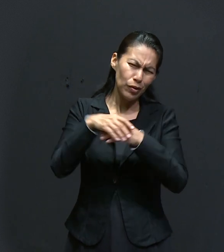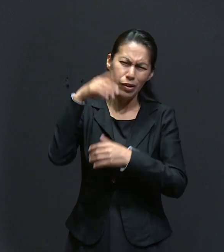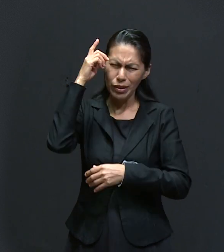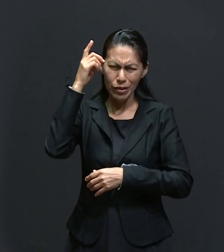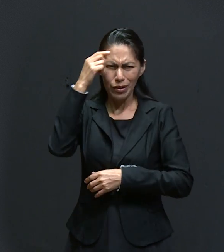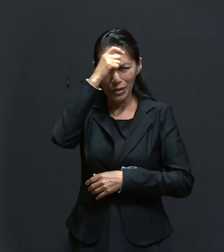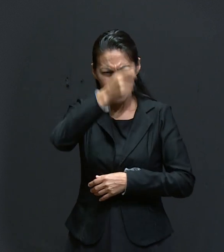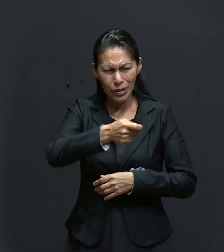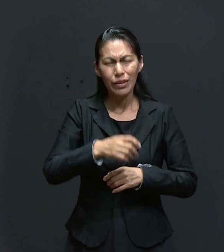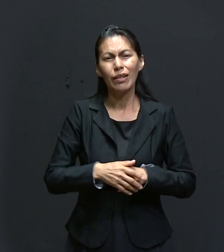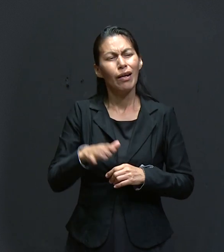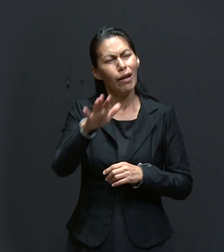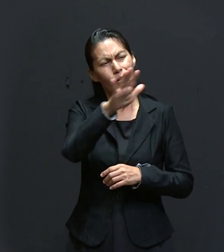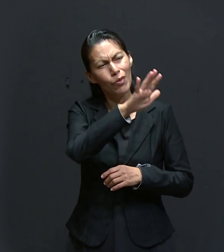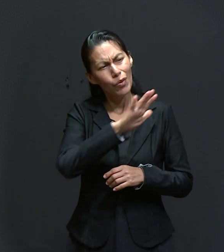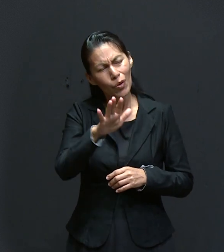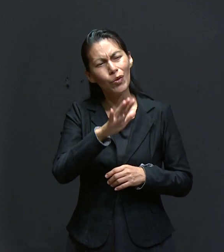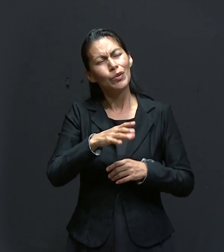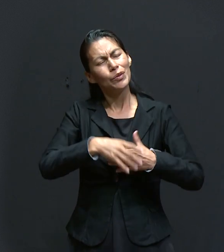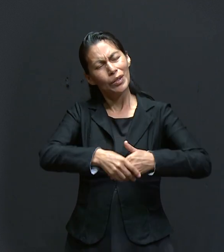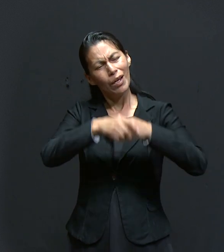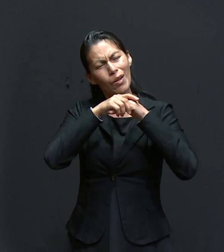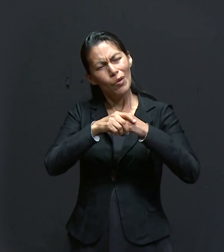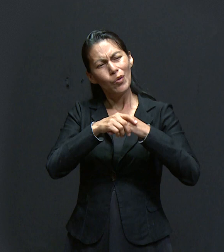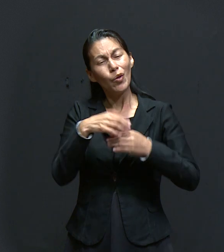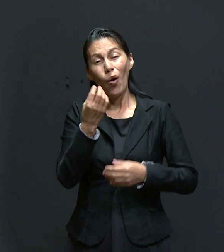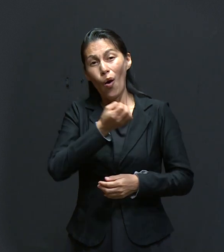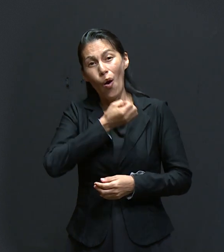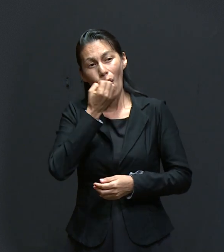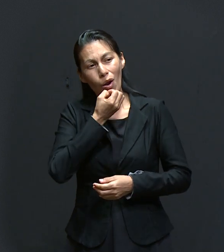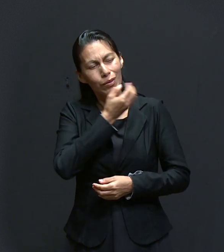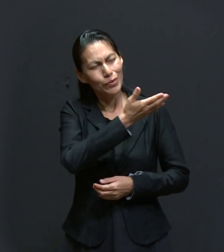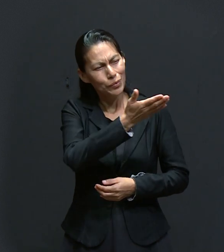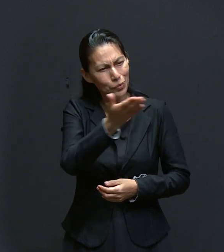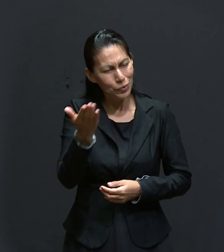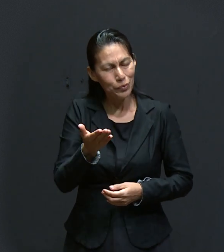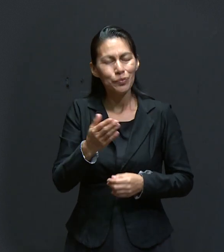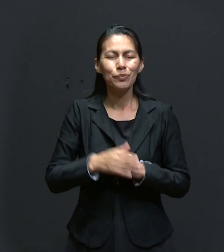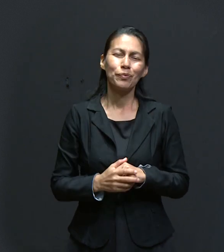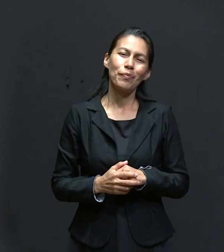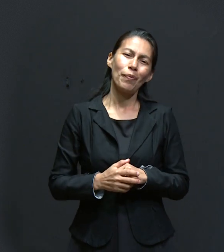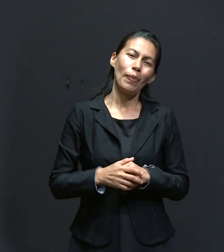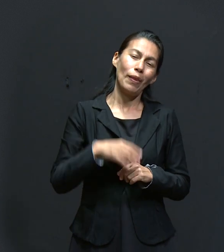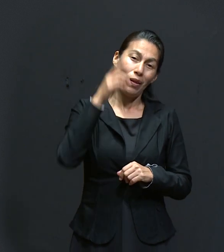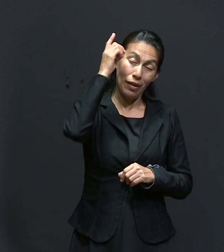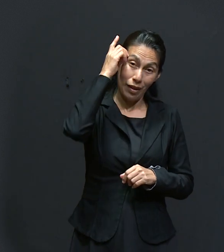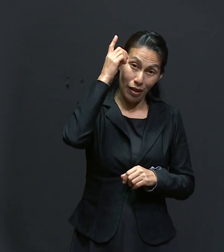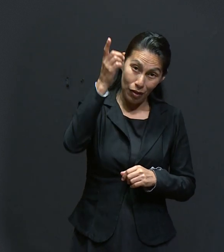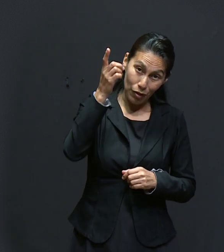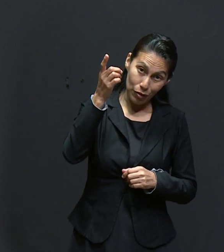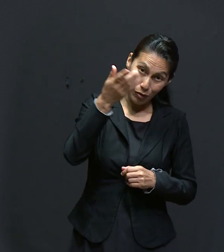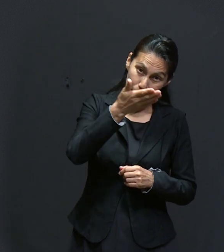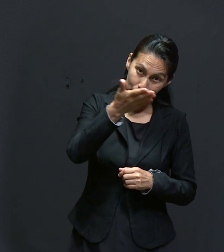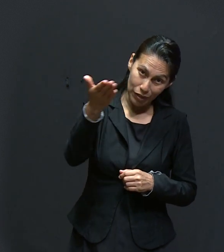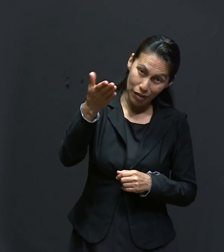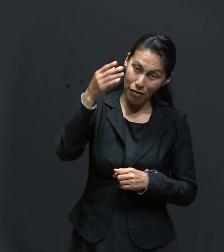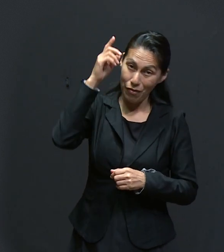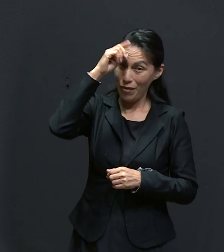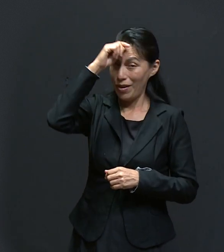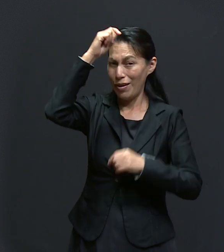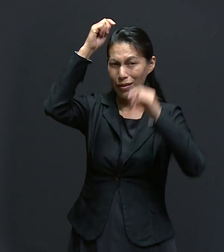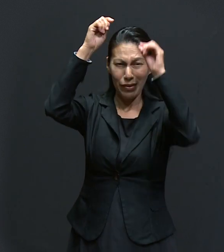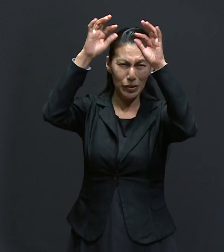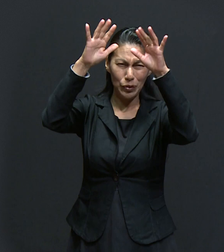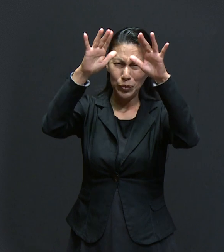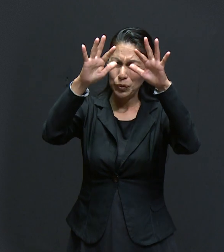latinoamericana un saludo cordial y nuestras oraciones para que dios también derrame bendiciones para ustedes